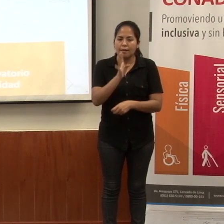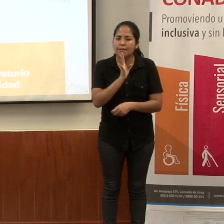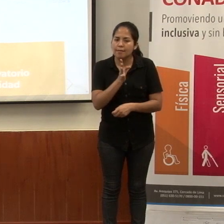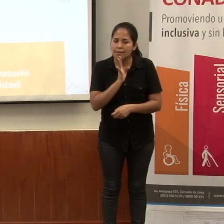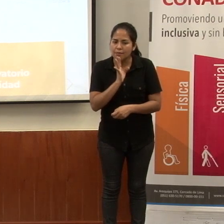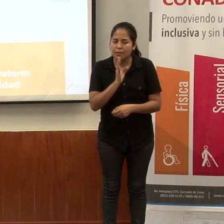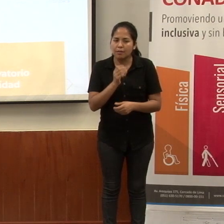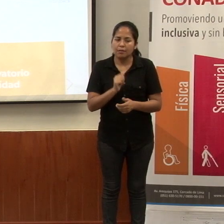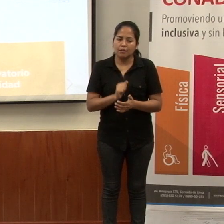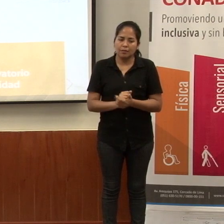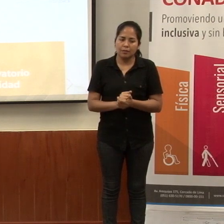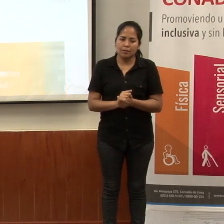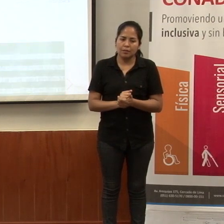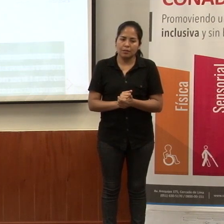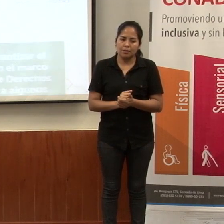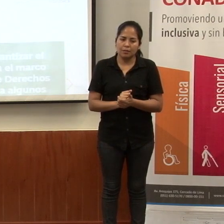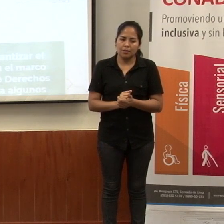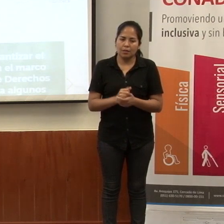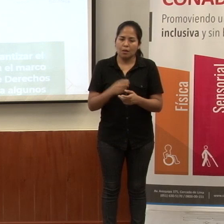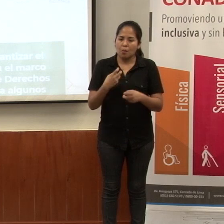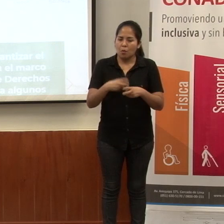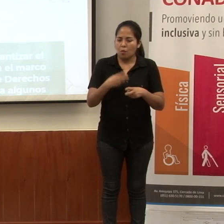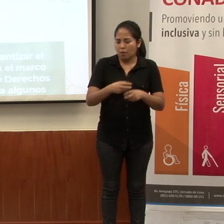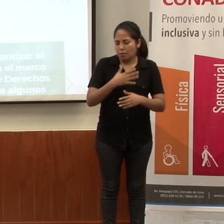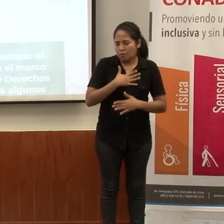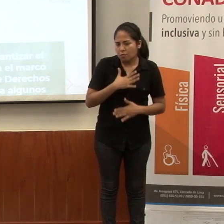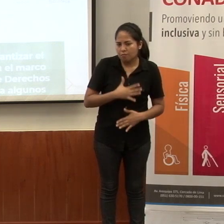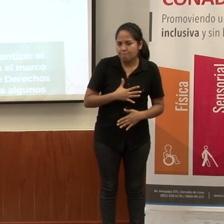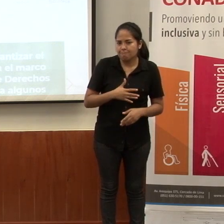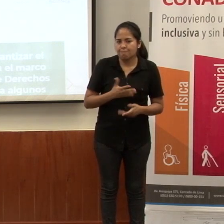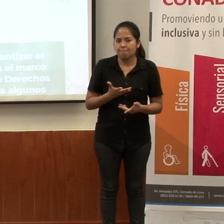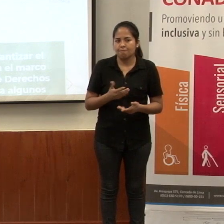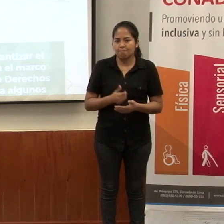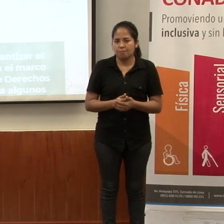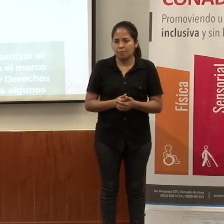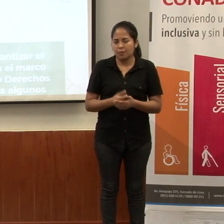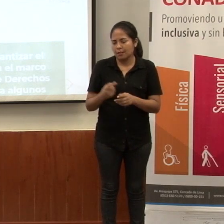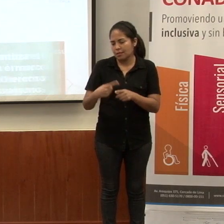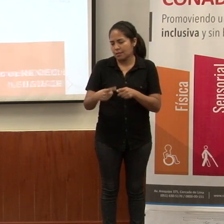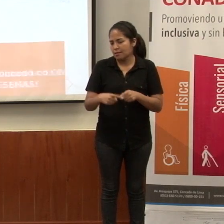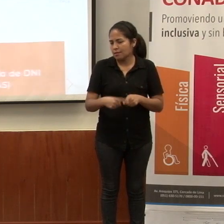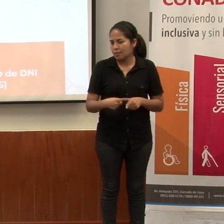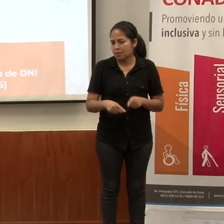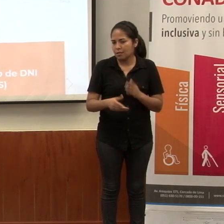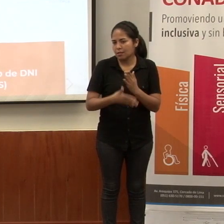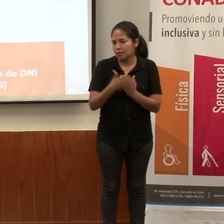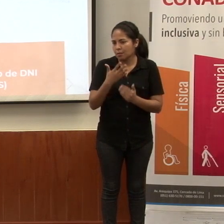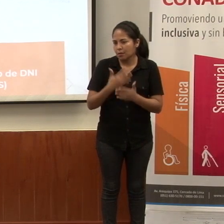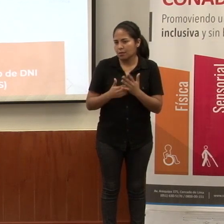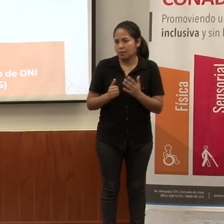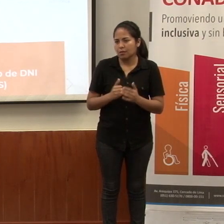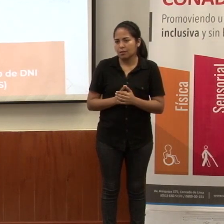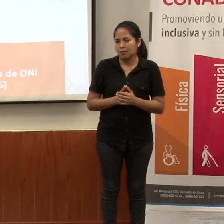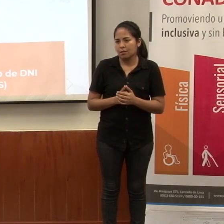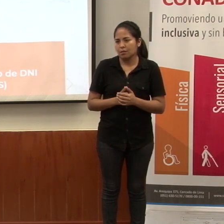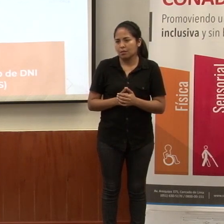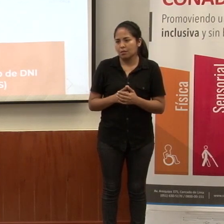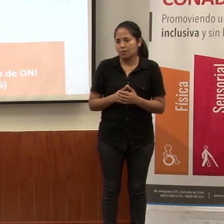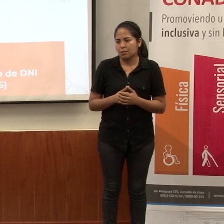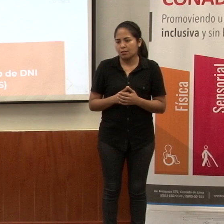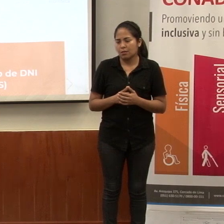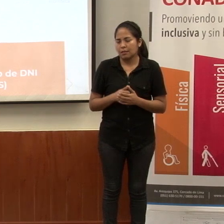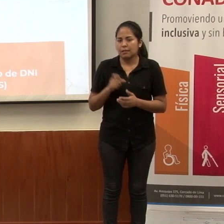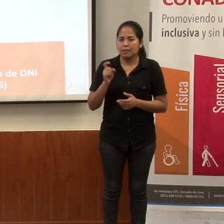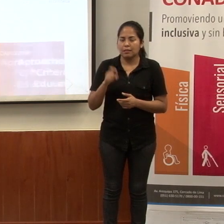problemas de motriz fino y una serie de discapacidades. Más o menos un niño prematuro extremo